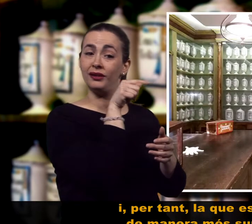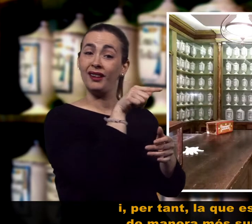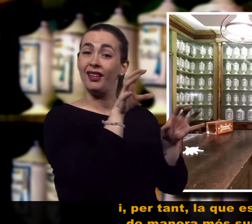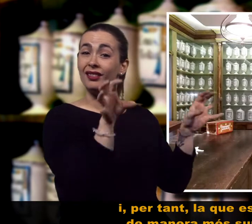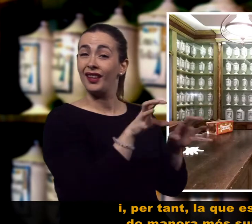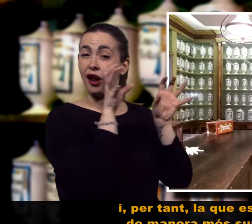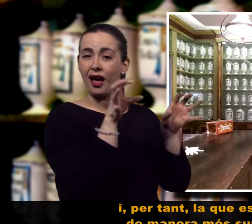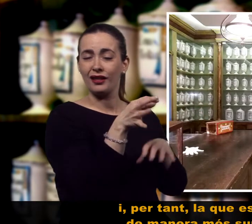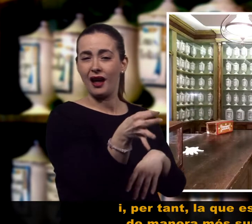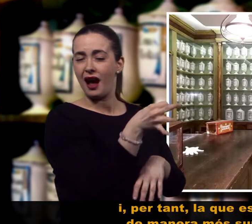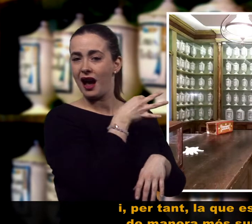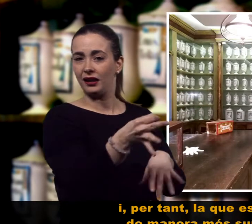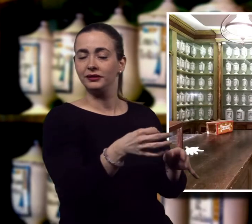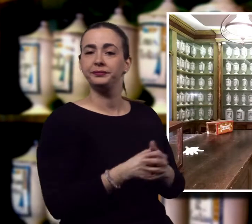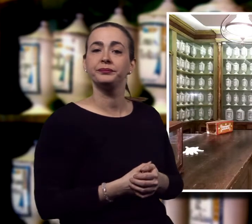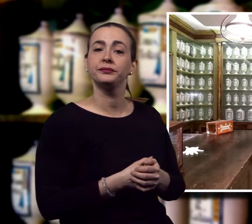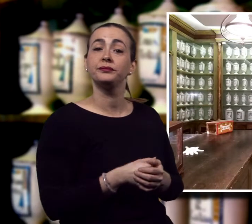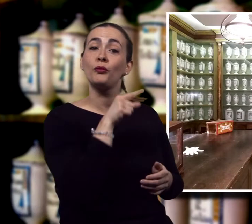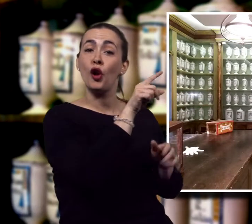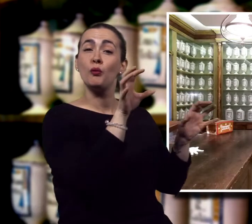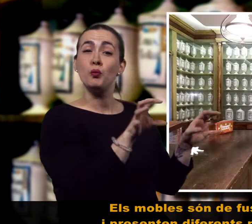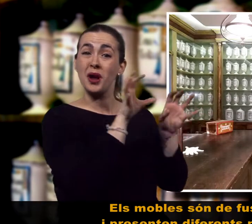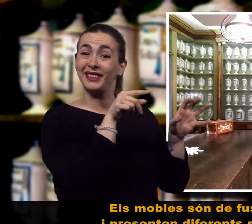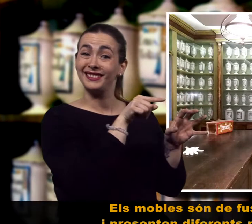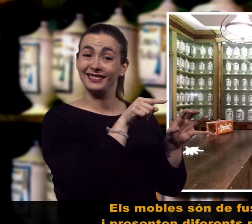per tant, la que es decorava de manera més sumptuosa.